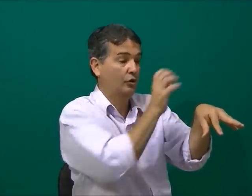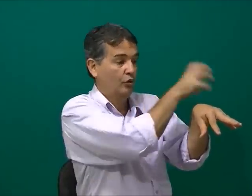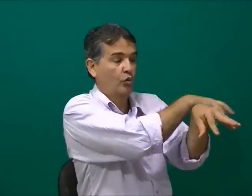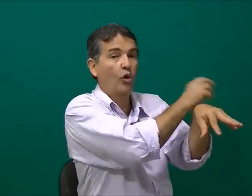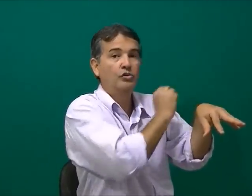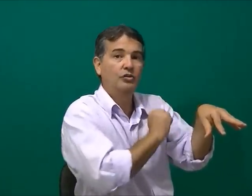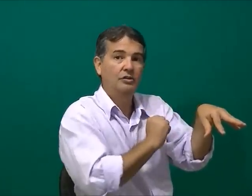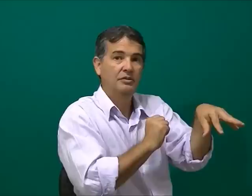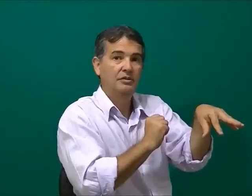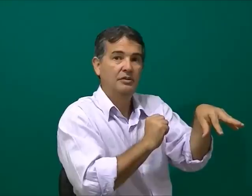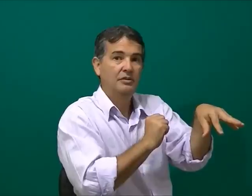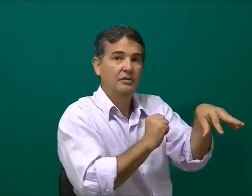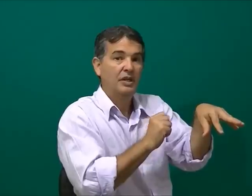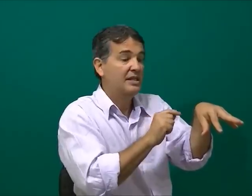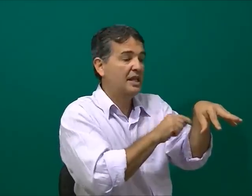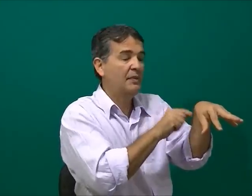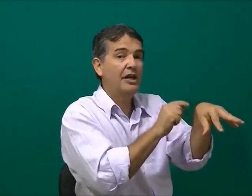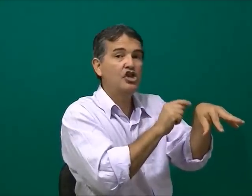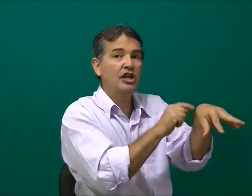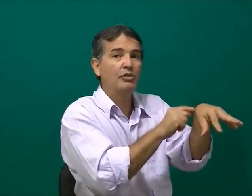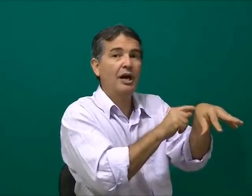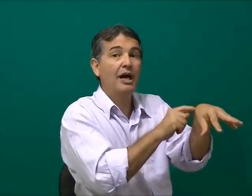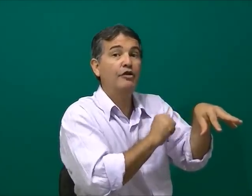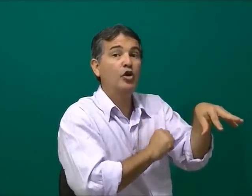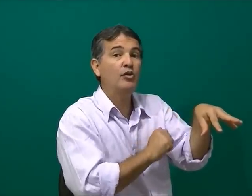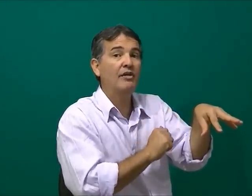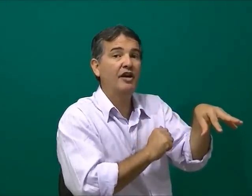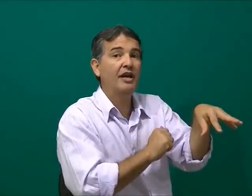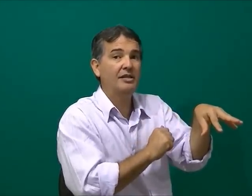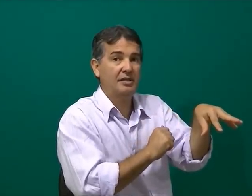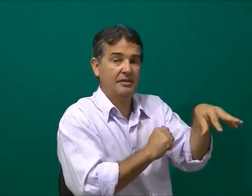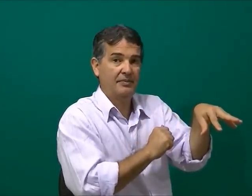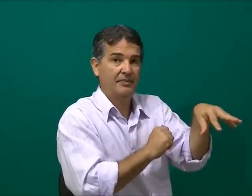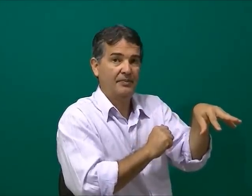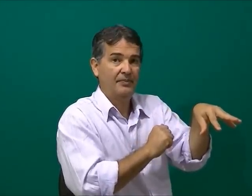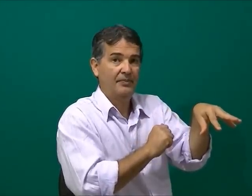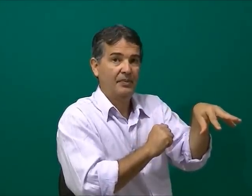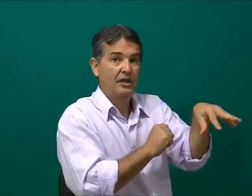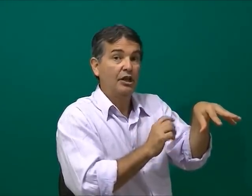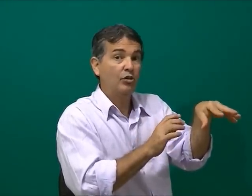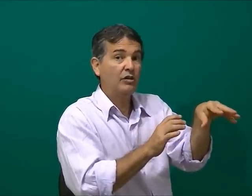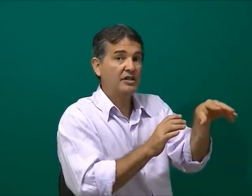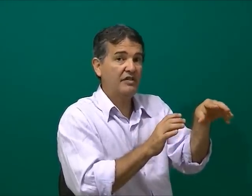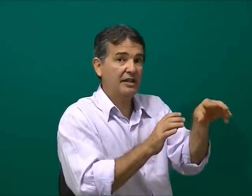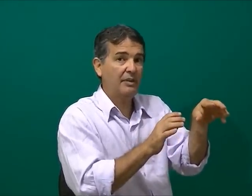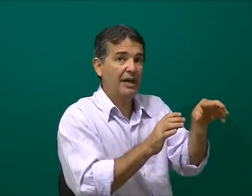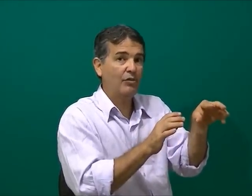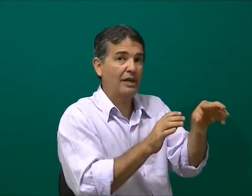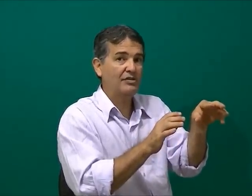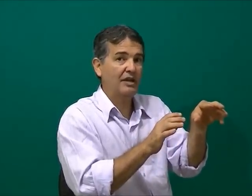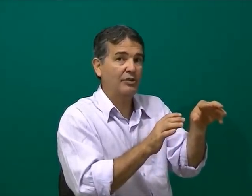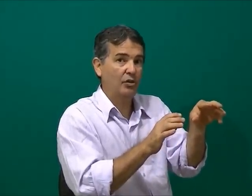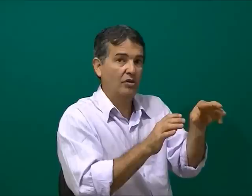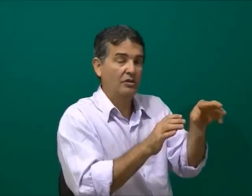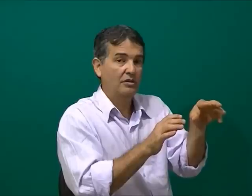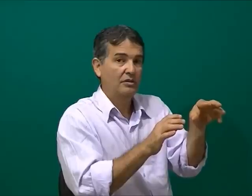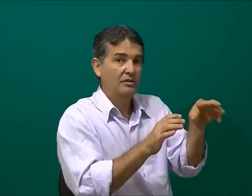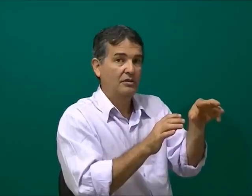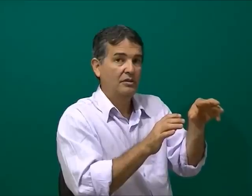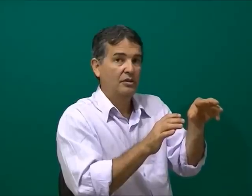do outro, sempre deixando a árvore como referência. Então quando você vai trabalhar com o classificador, você